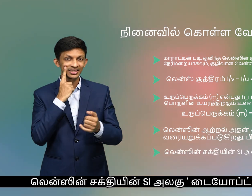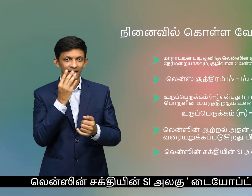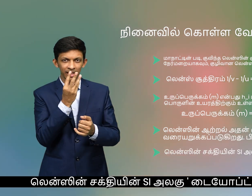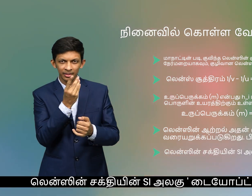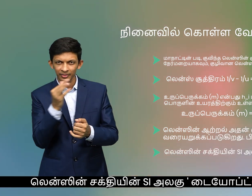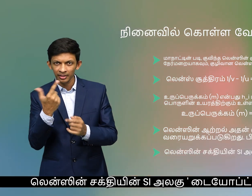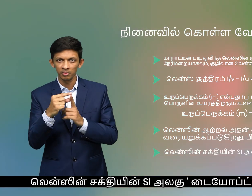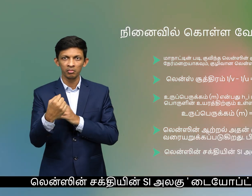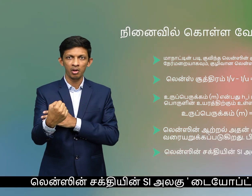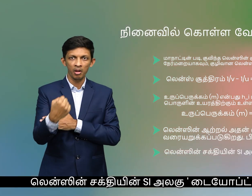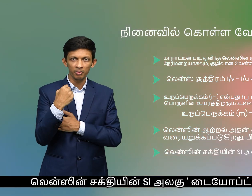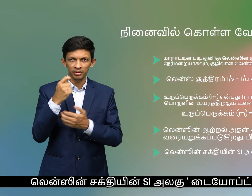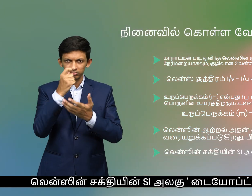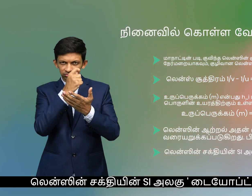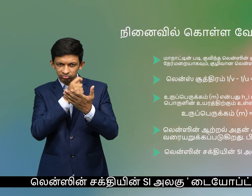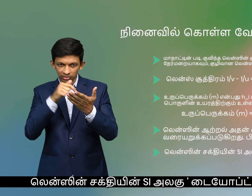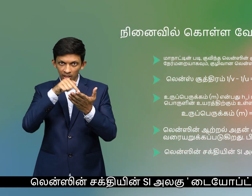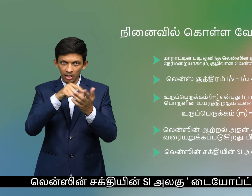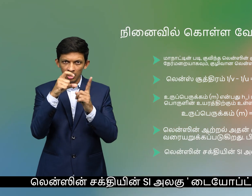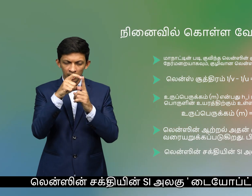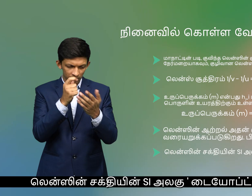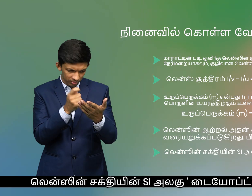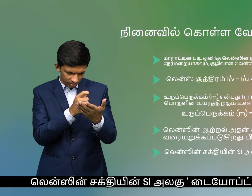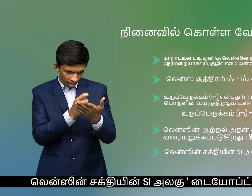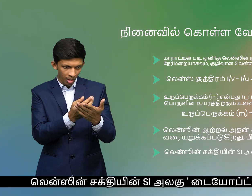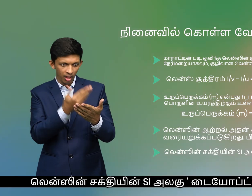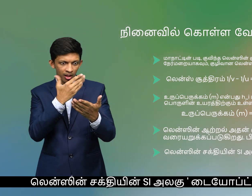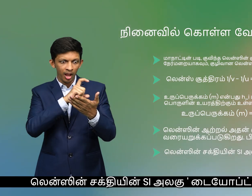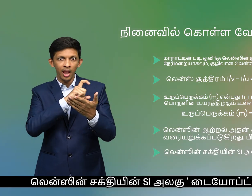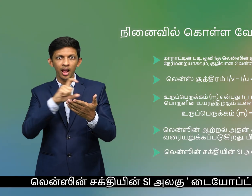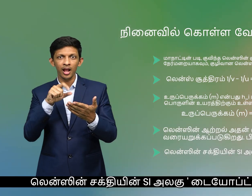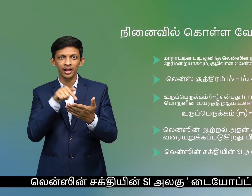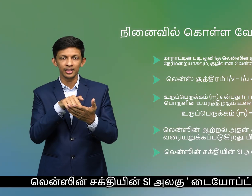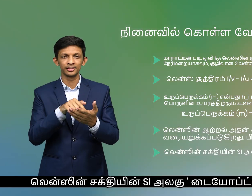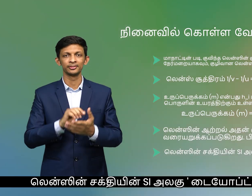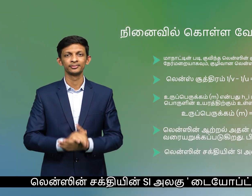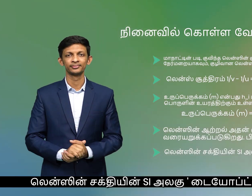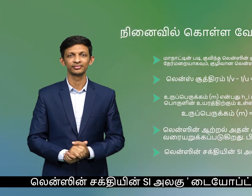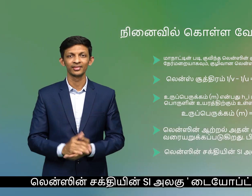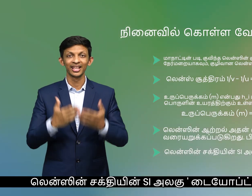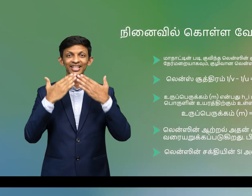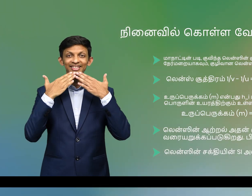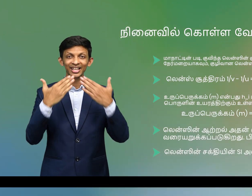வில்லையின் திறனின் SI அலகு டயோப்ட்ரா அதாவது D ஆகும்.